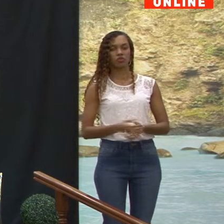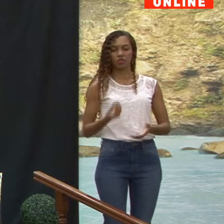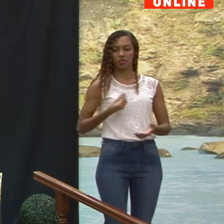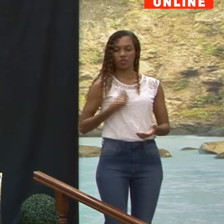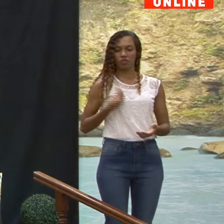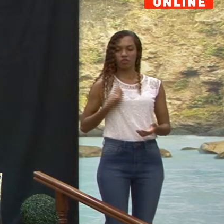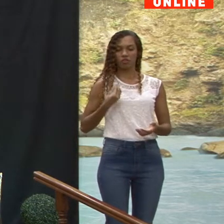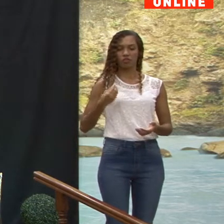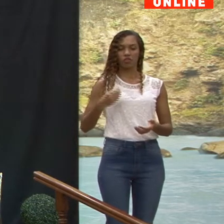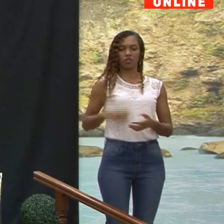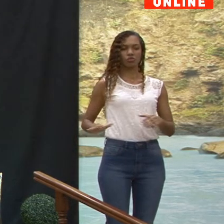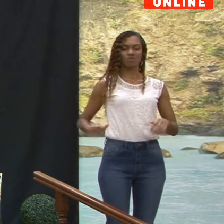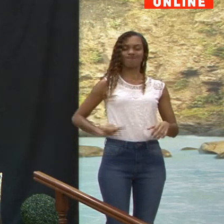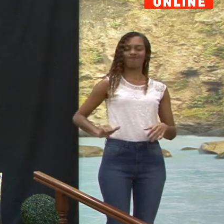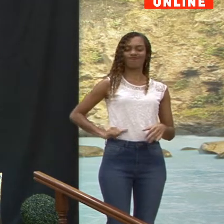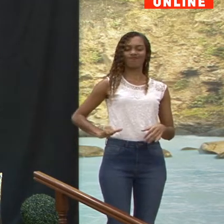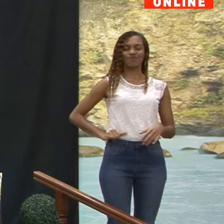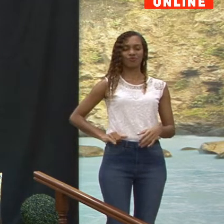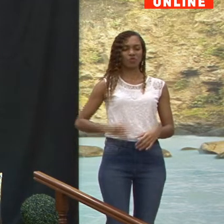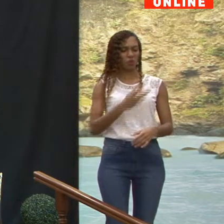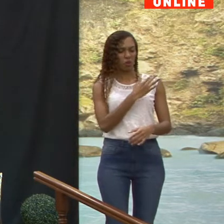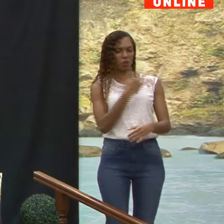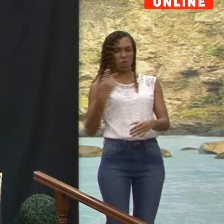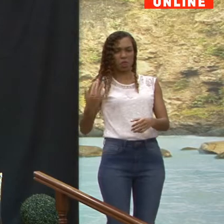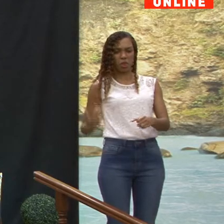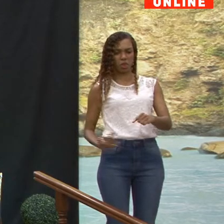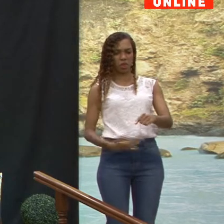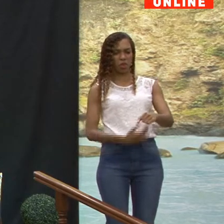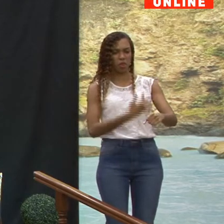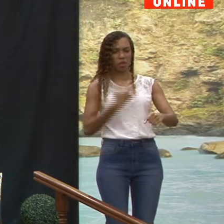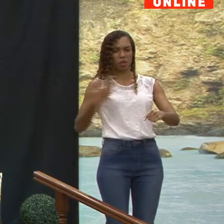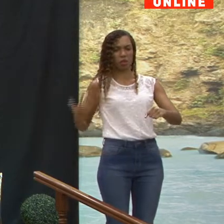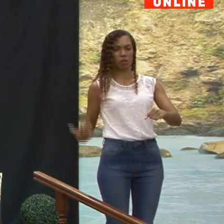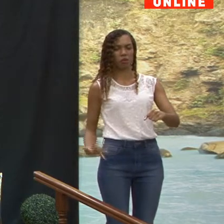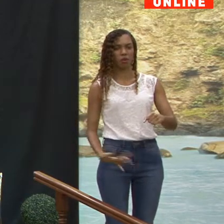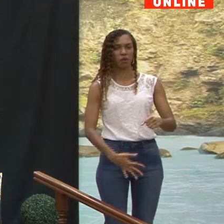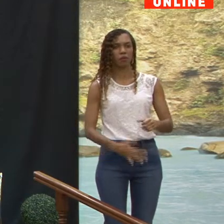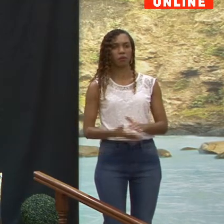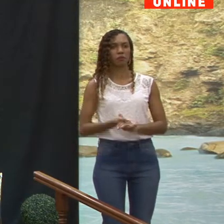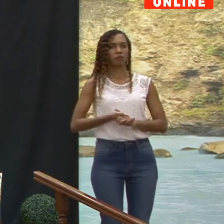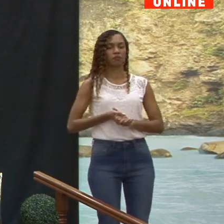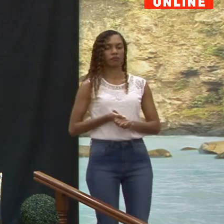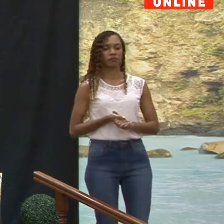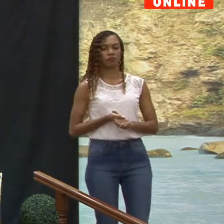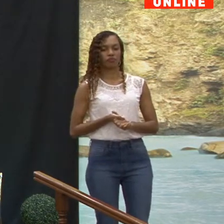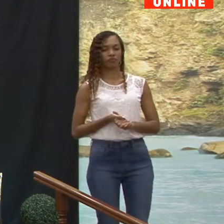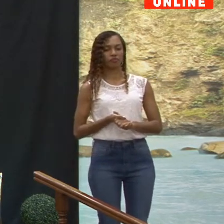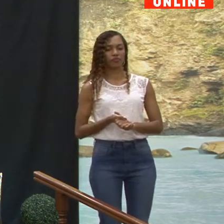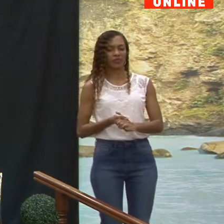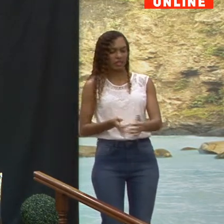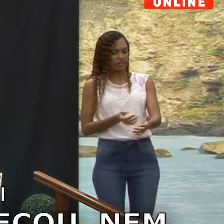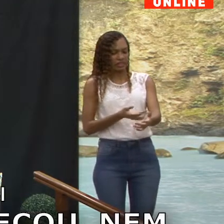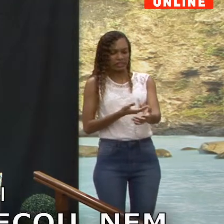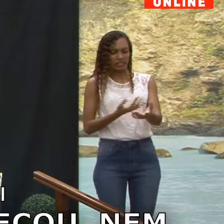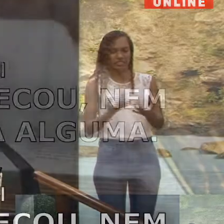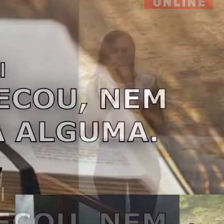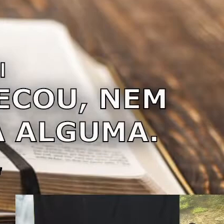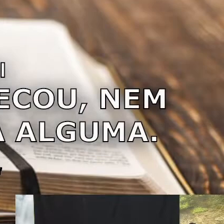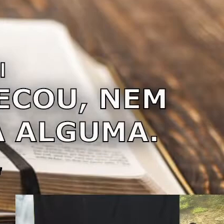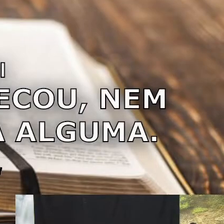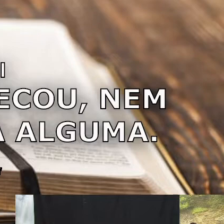Com fungos no corpo todo, chagas no corpo todo, aquilo devia arder, queimar,